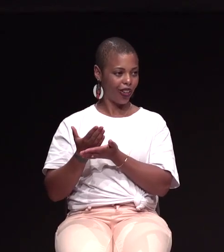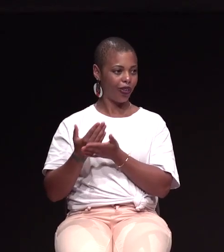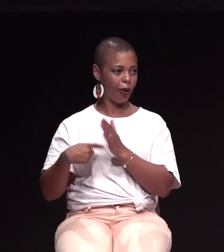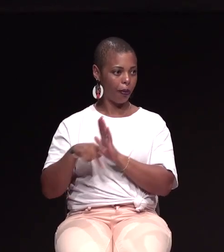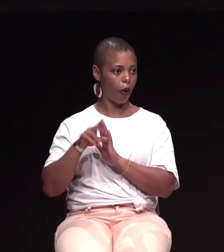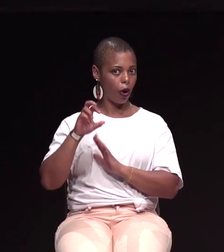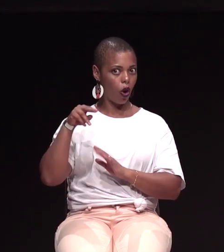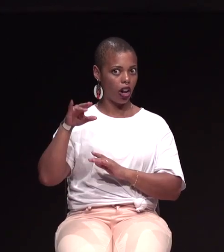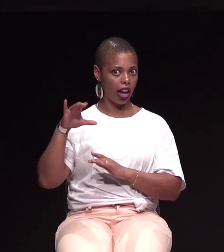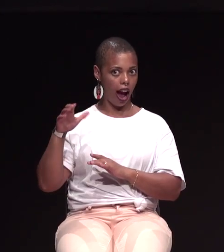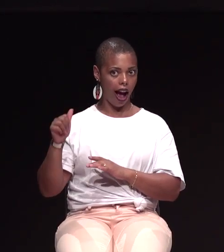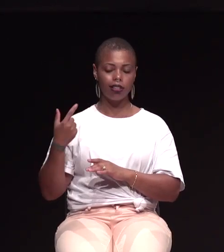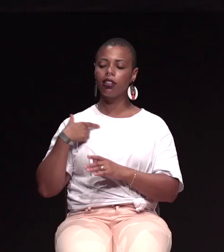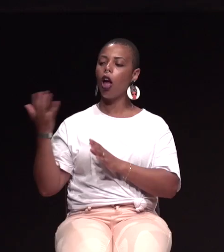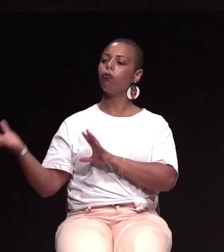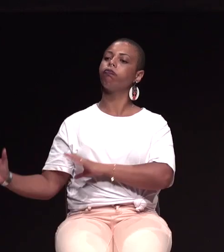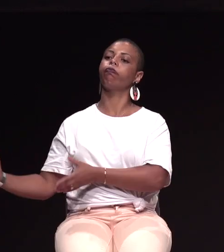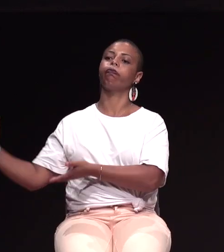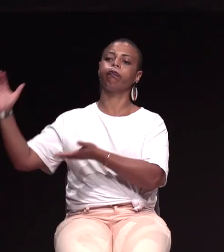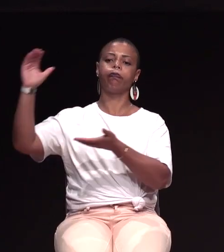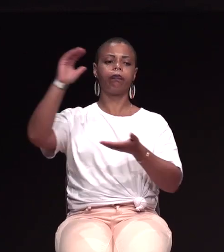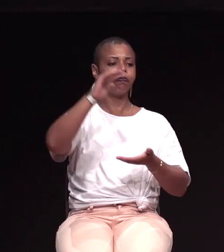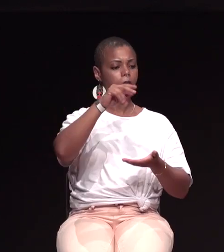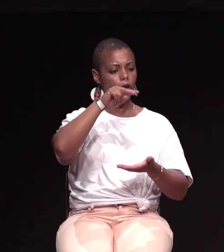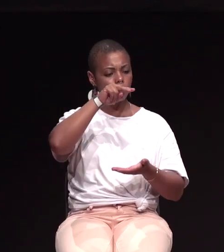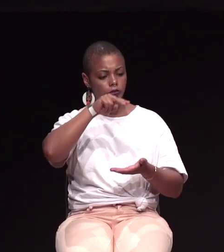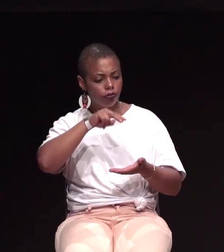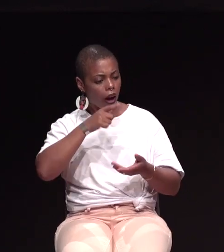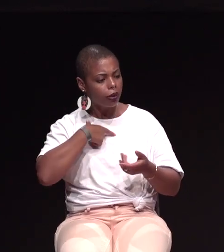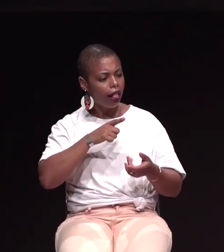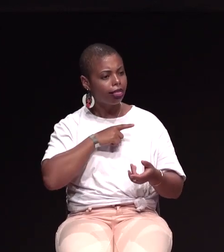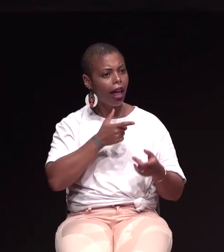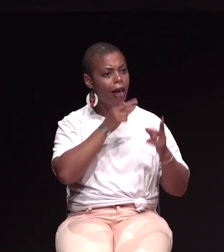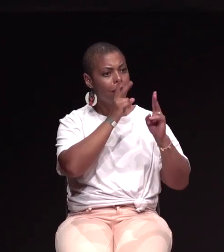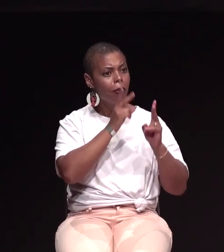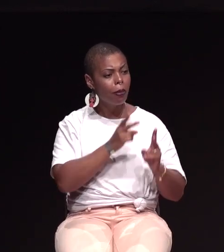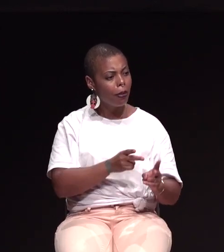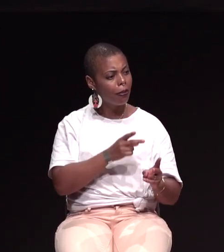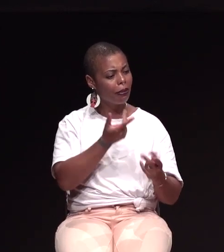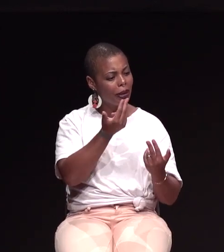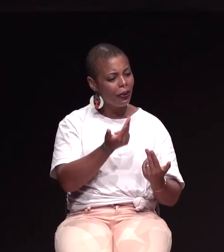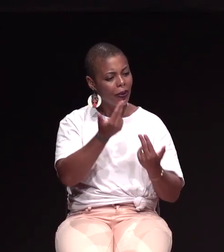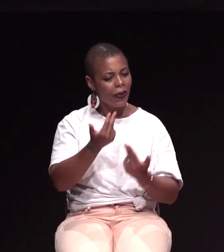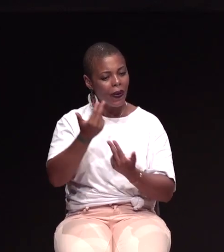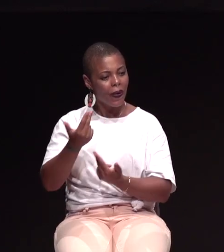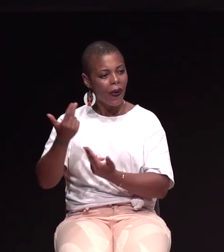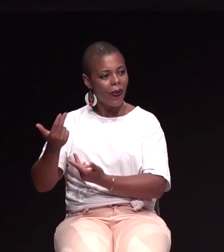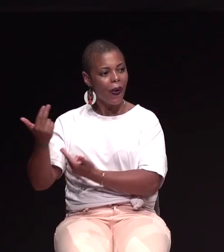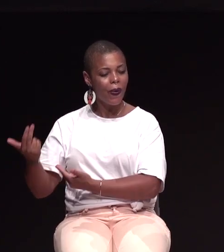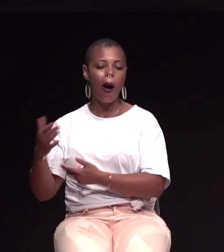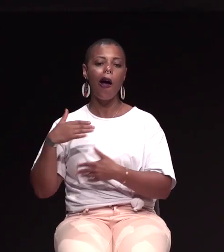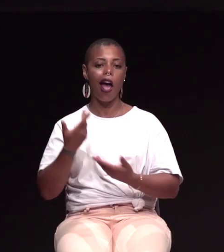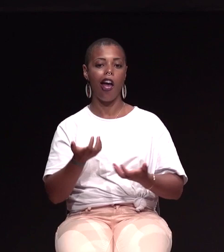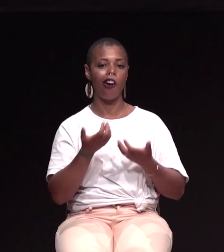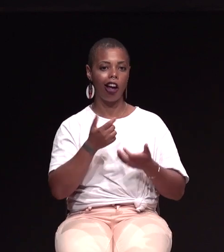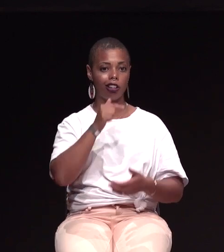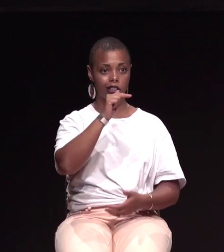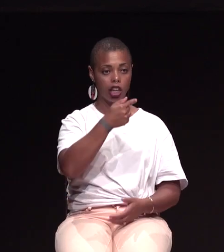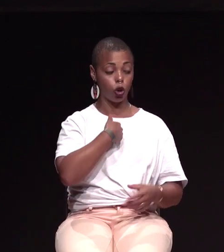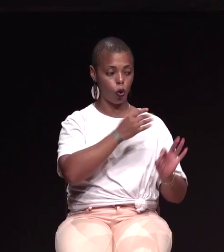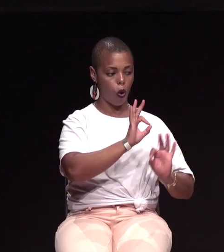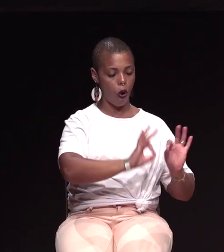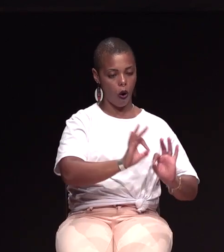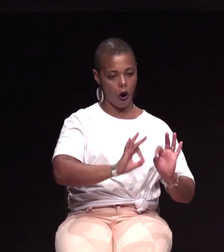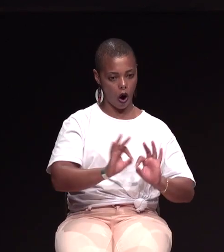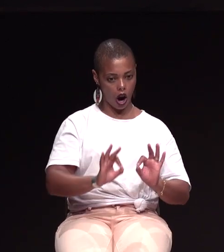eu vi que tem vários temas que são recorrentes. E estou organizando alguns volumes, a ideia é fazer 7 volumes,